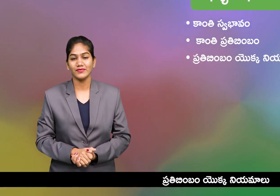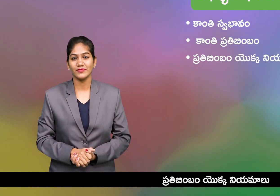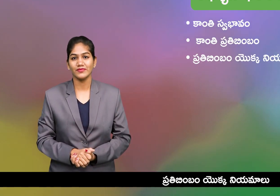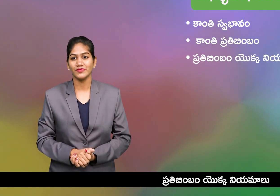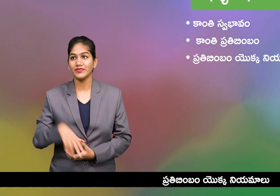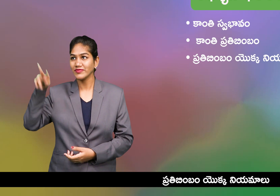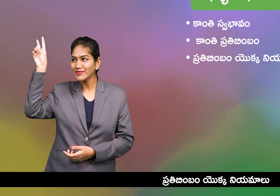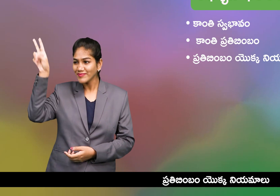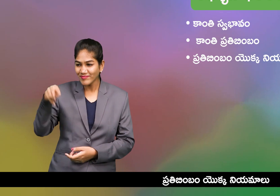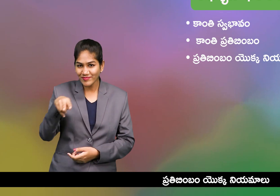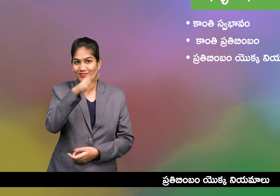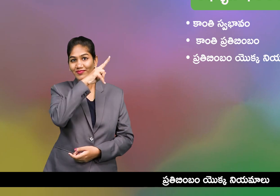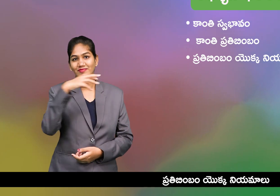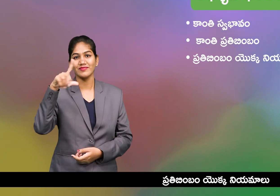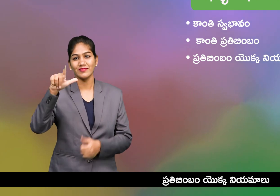ప్రతిబింబం యొక్క నియమాలు.